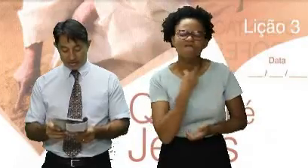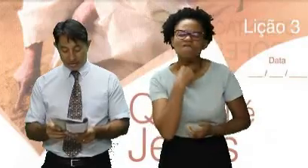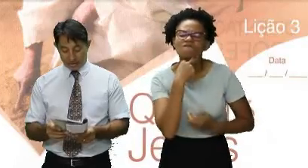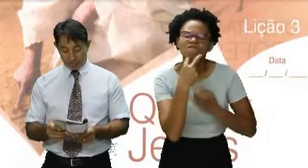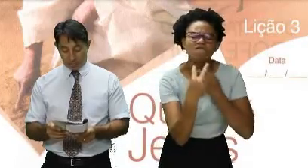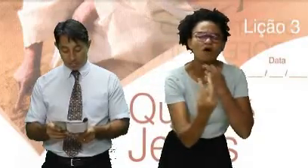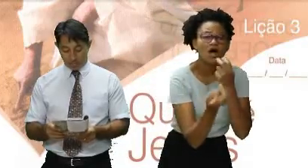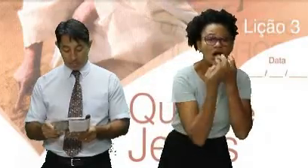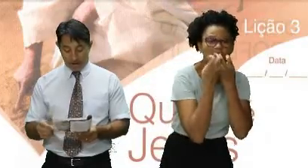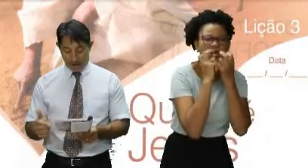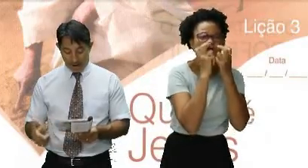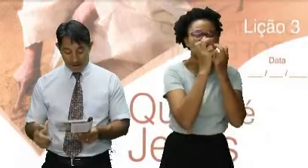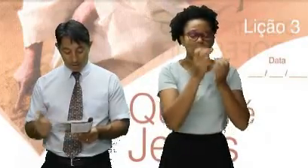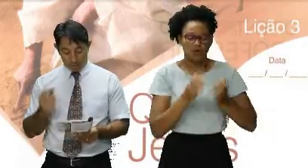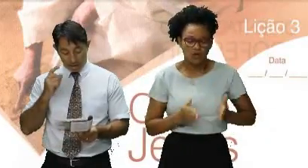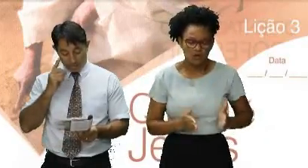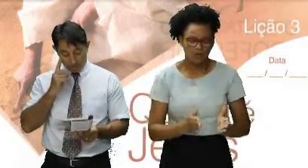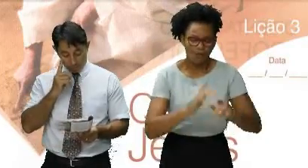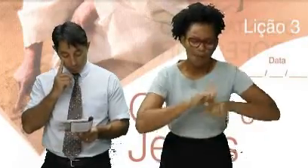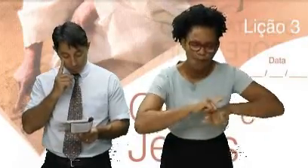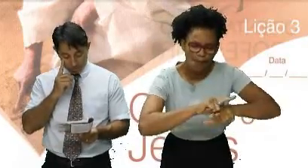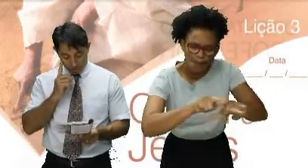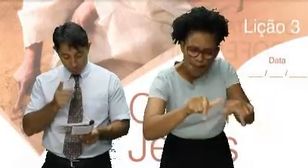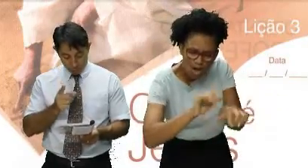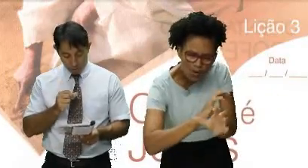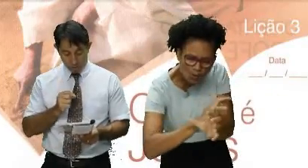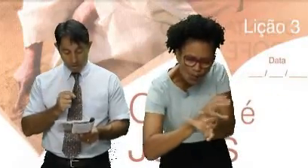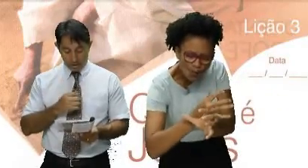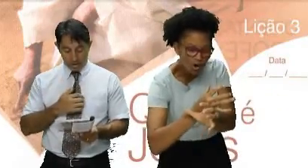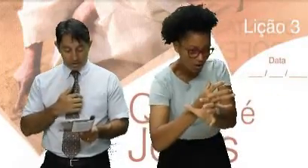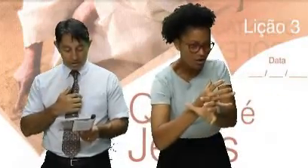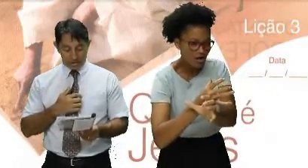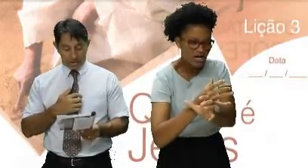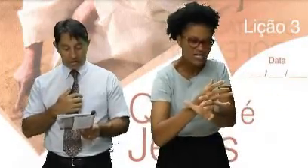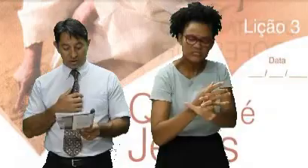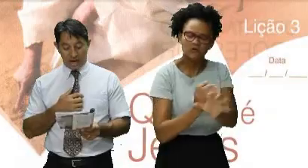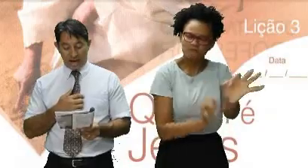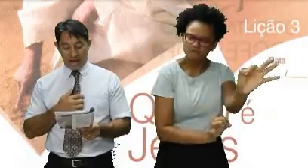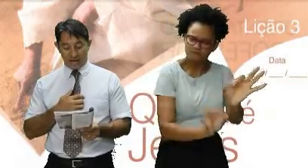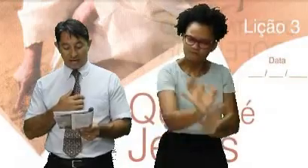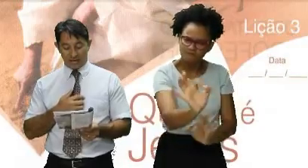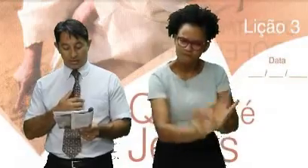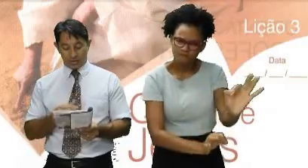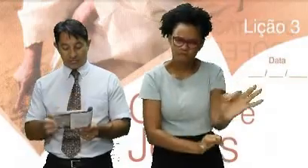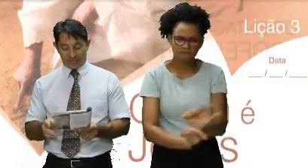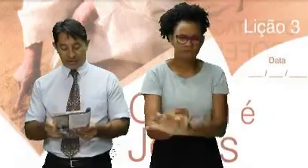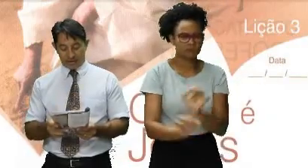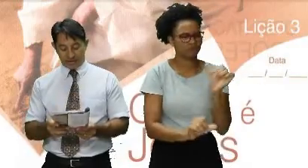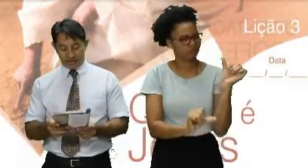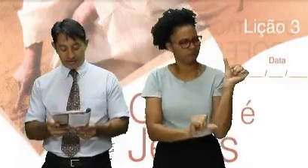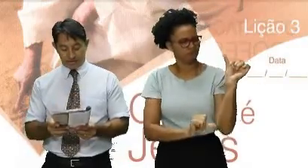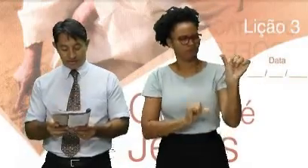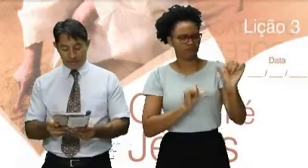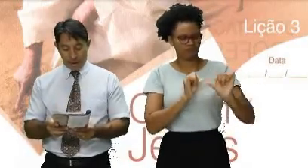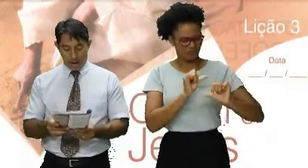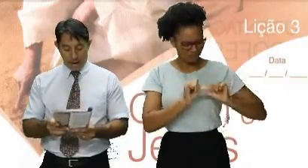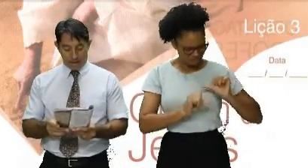no deserto, preparai o caminho do Senhor, endireitai as suas